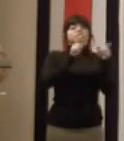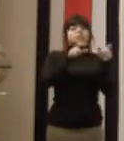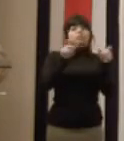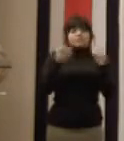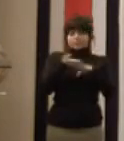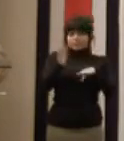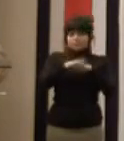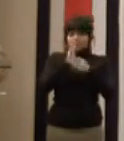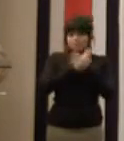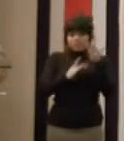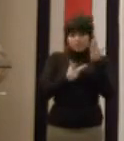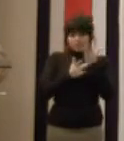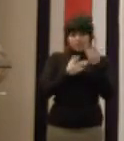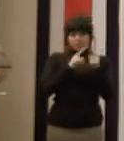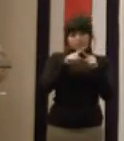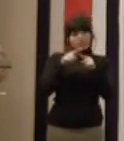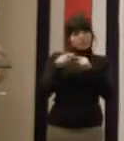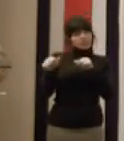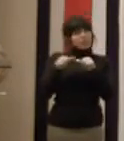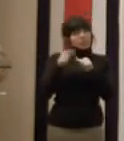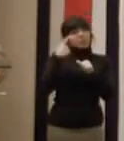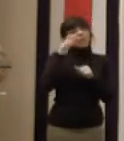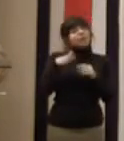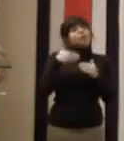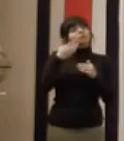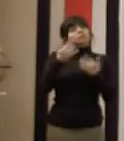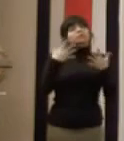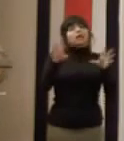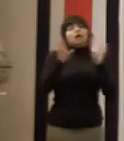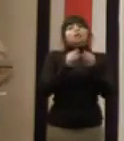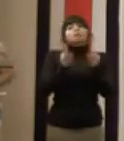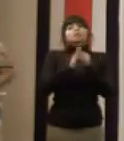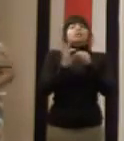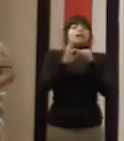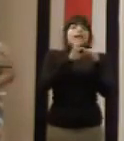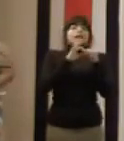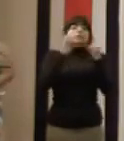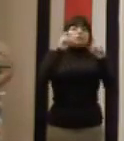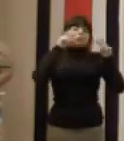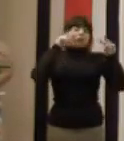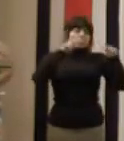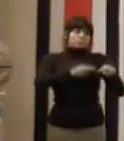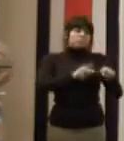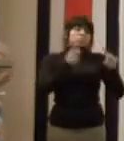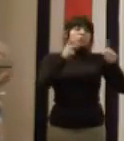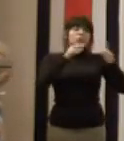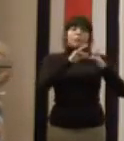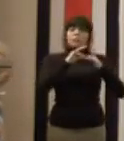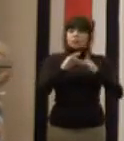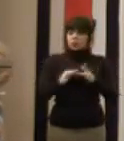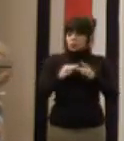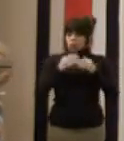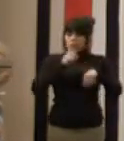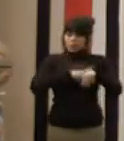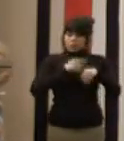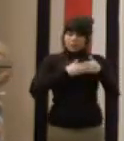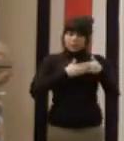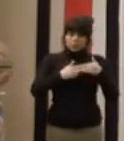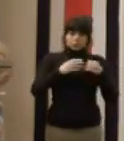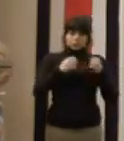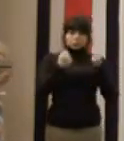la parte técnica en las diferentes áreas, para que luego ya la comisión de enlace vea prioridades, plazos y